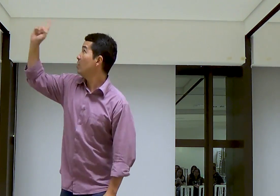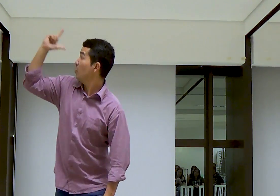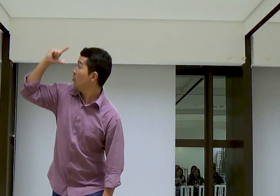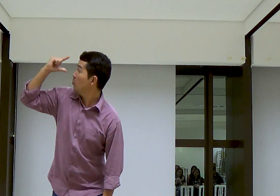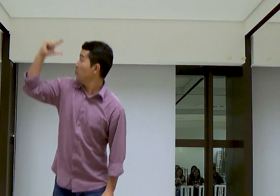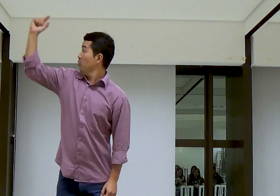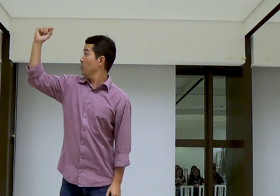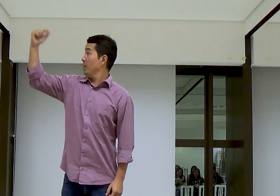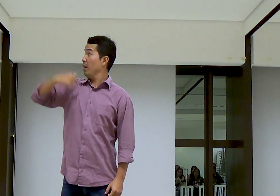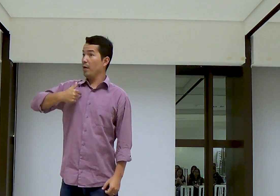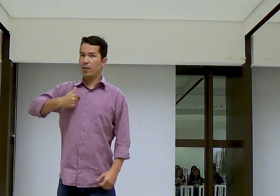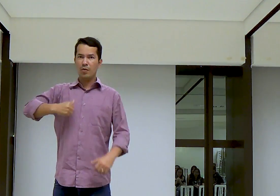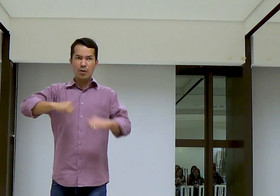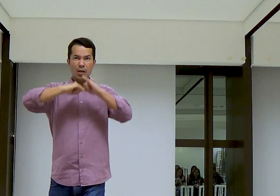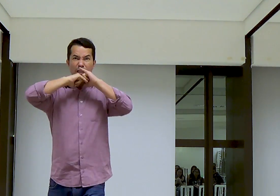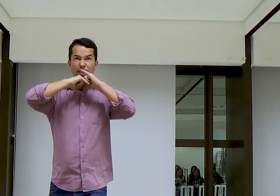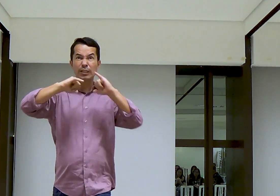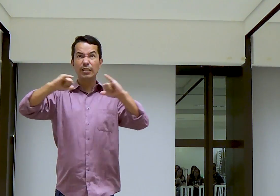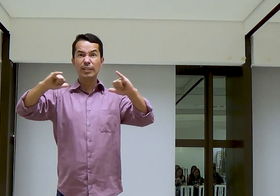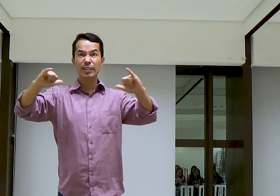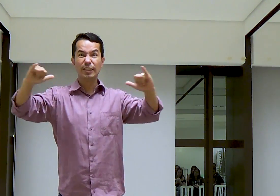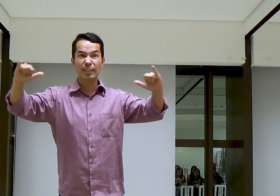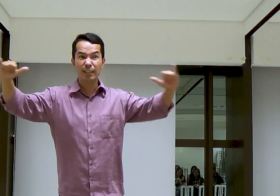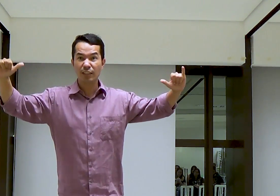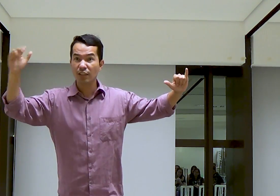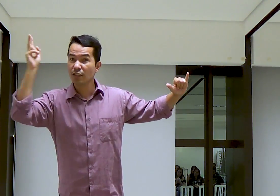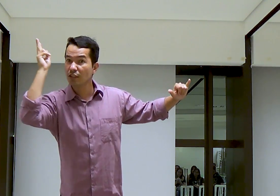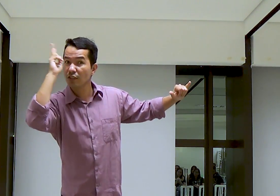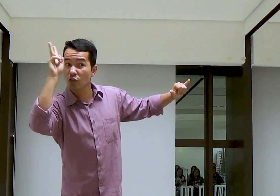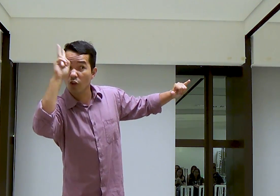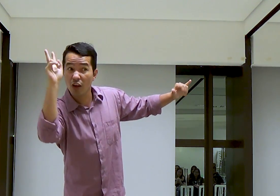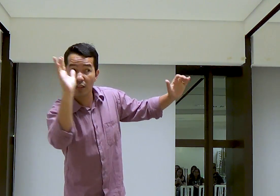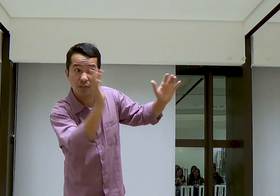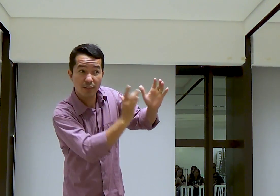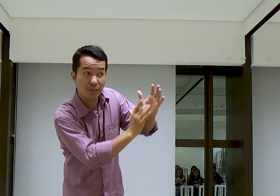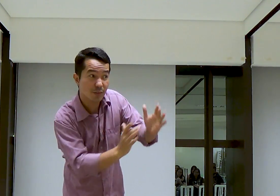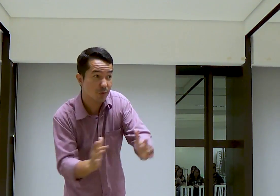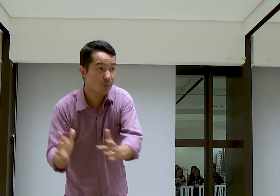separado para o Evangelho de Deus.